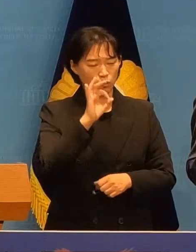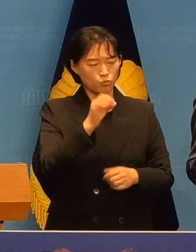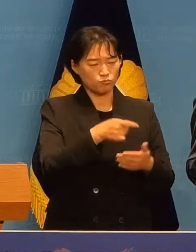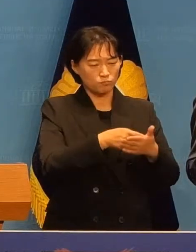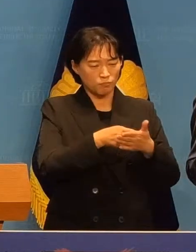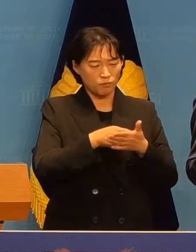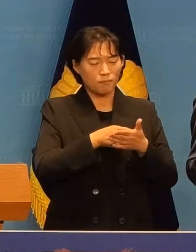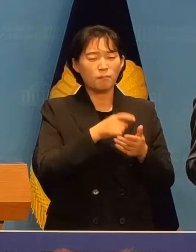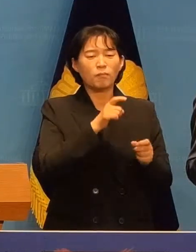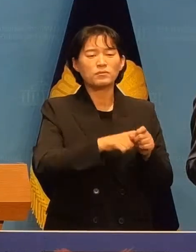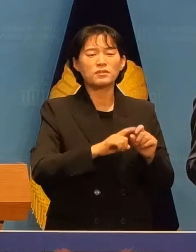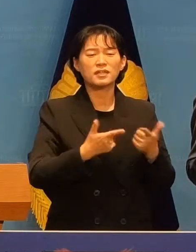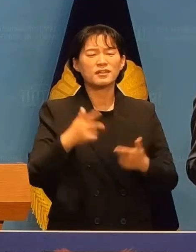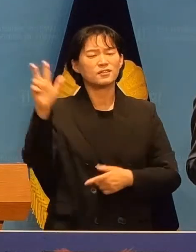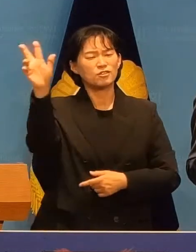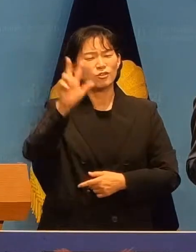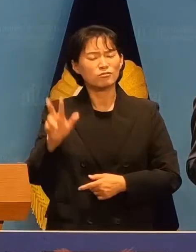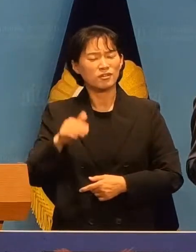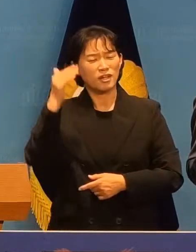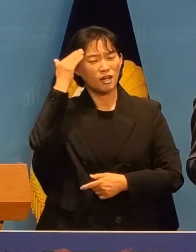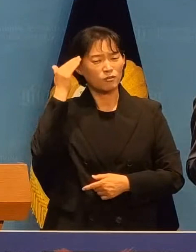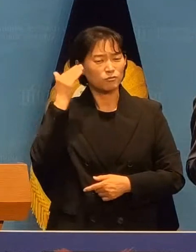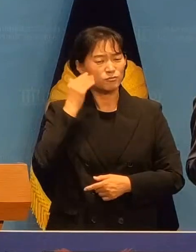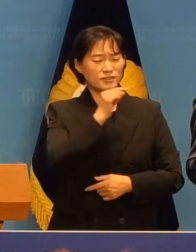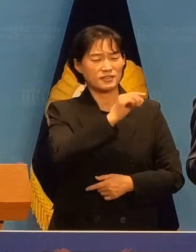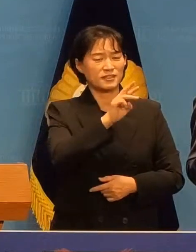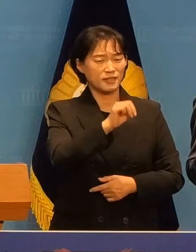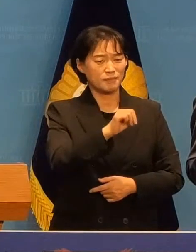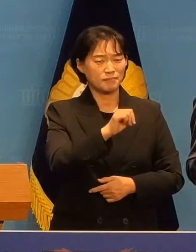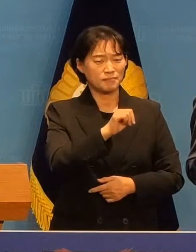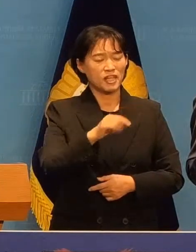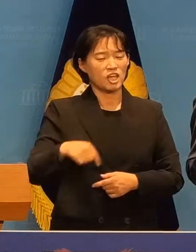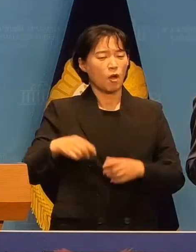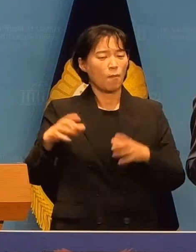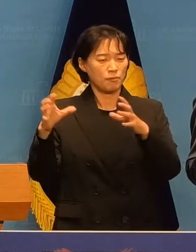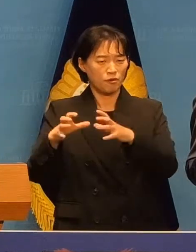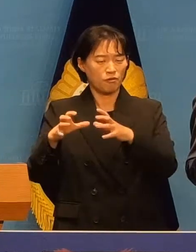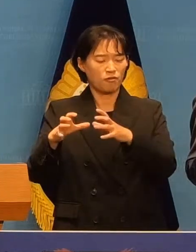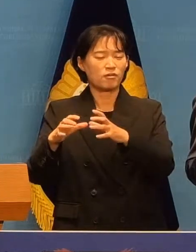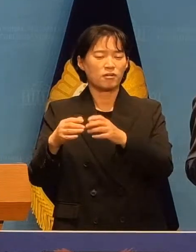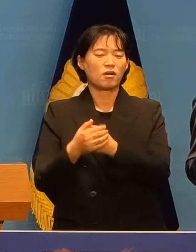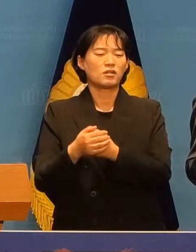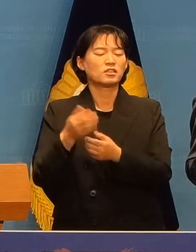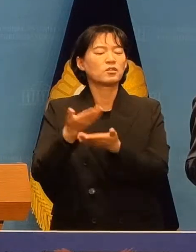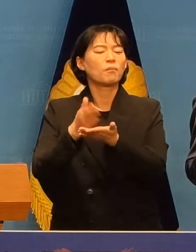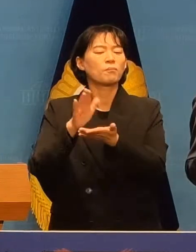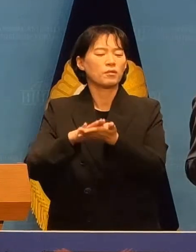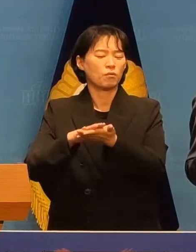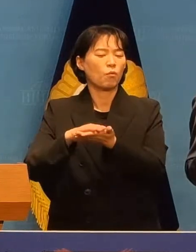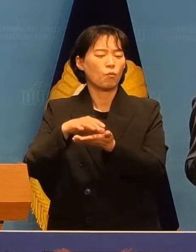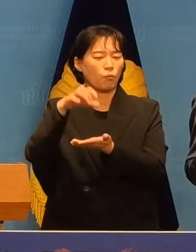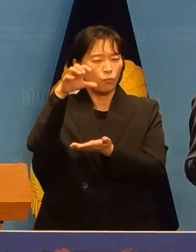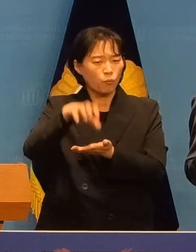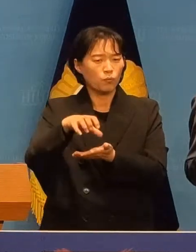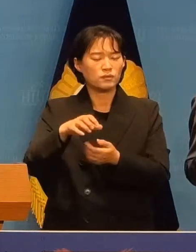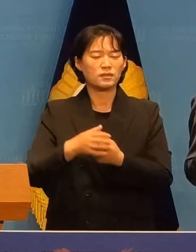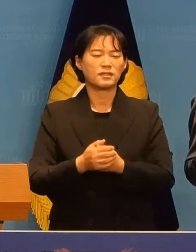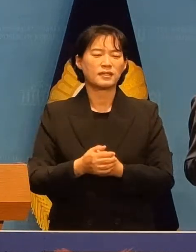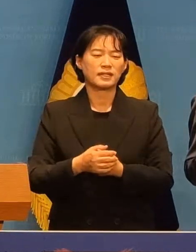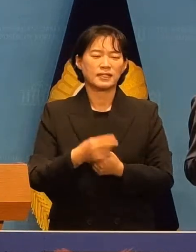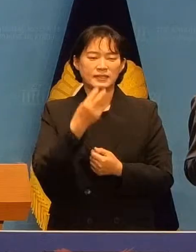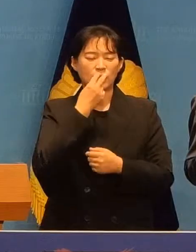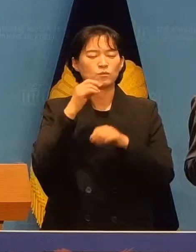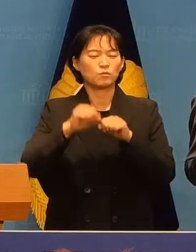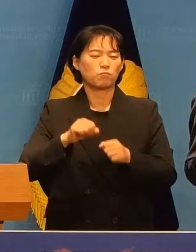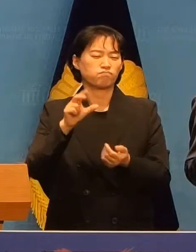아니라 전국의 한국GM 협력 정비업체의 생존과 수천 명의 일자리가